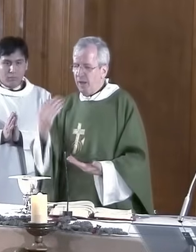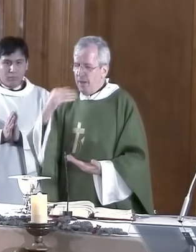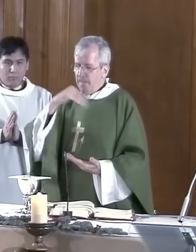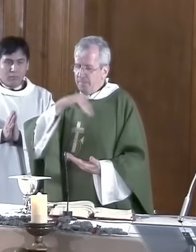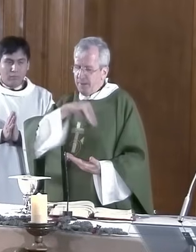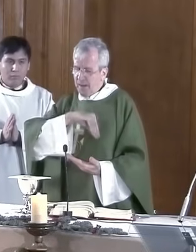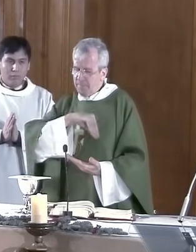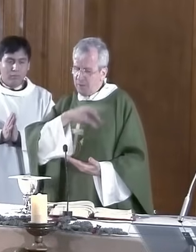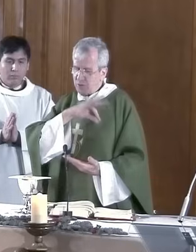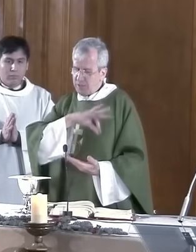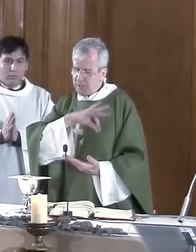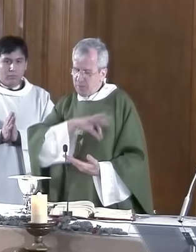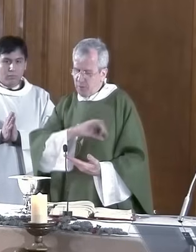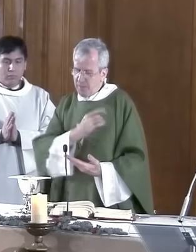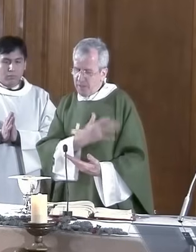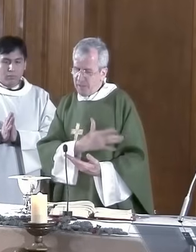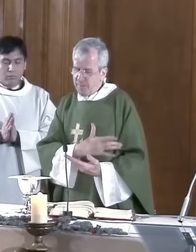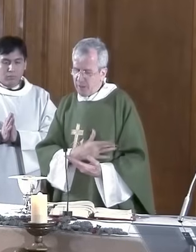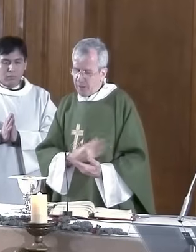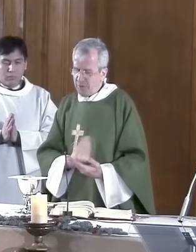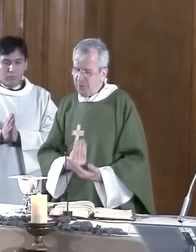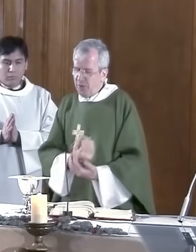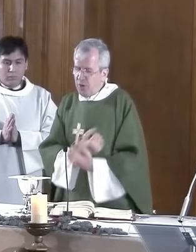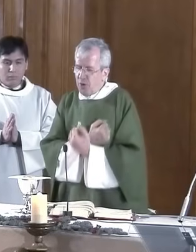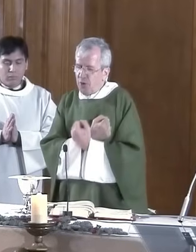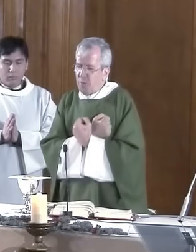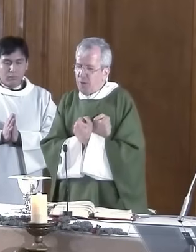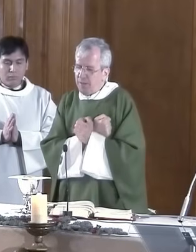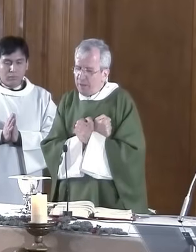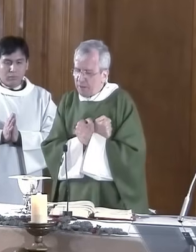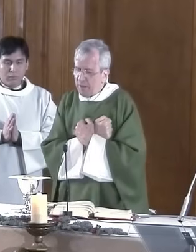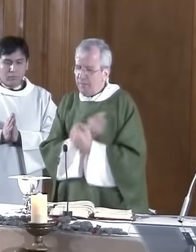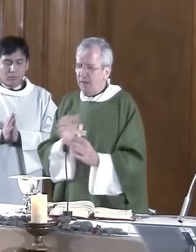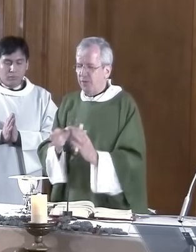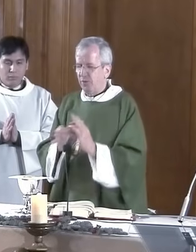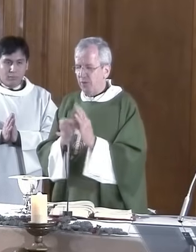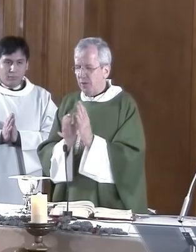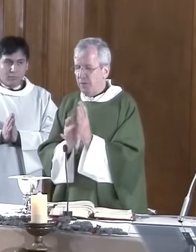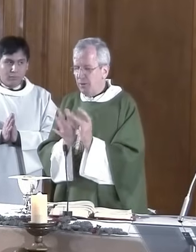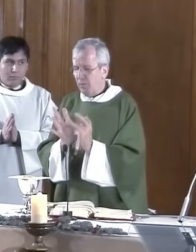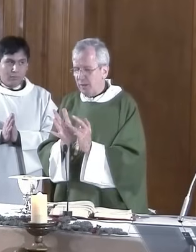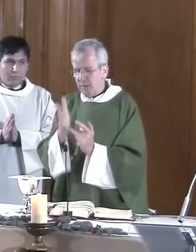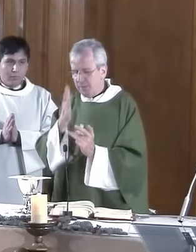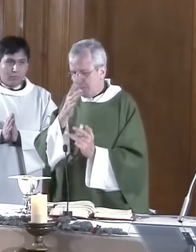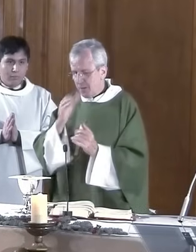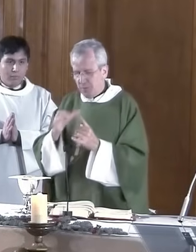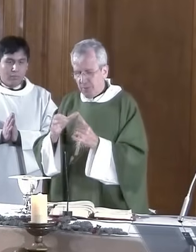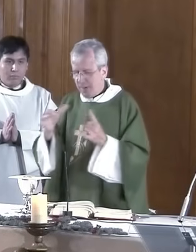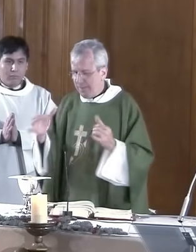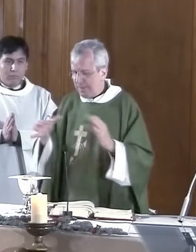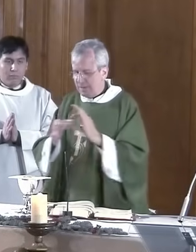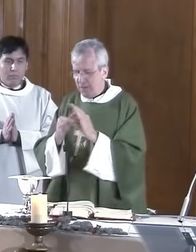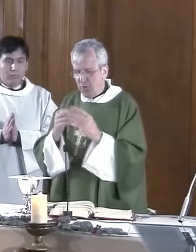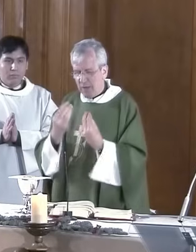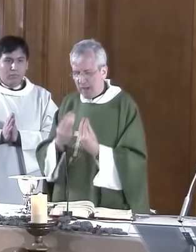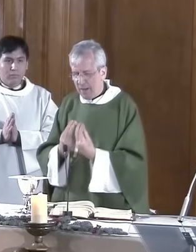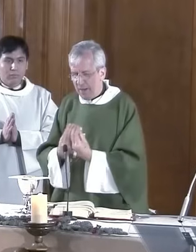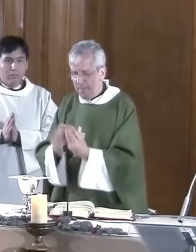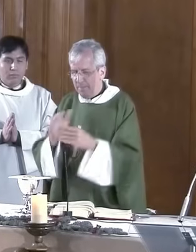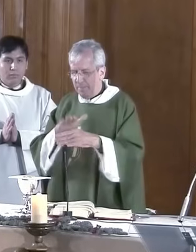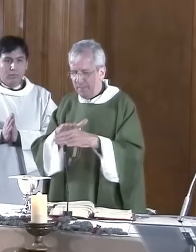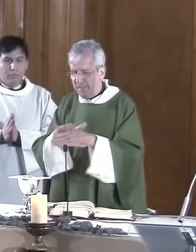ahora, ven al menos espiritualmente a mi corazón. Como ya he venido, te abrazo y me uno a ti. No permitas que